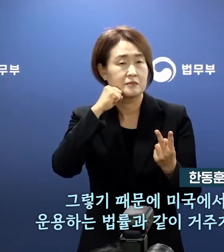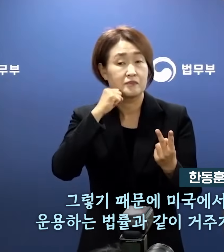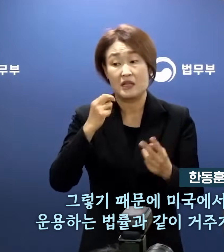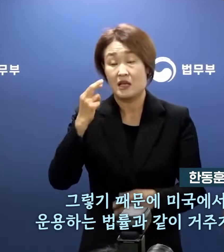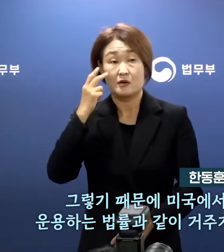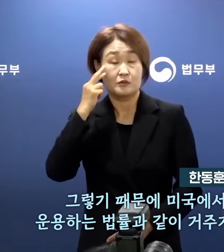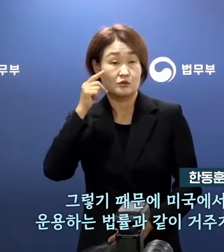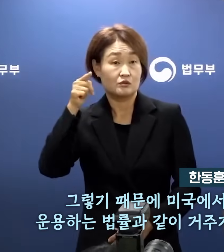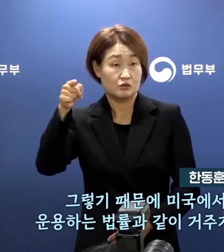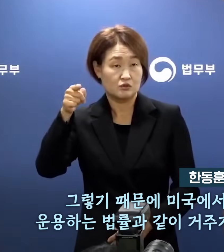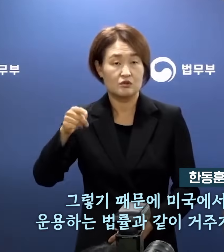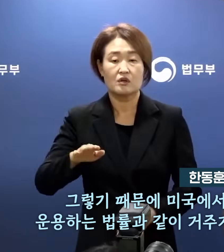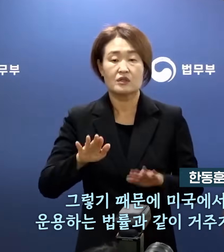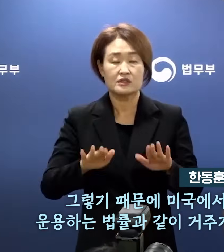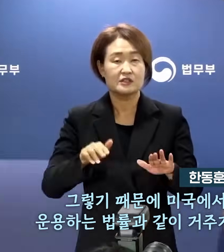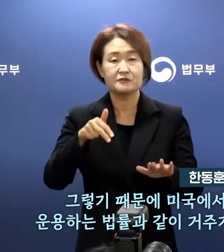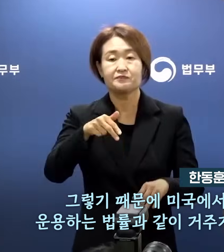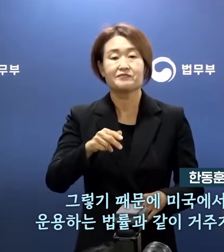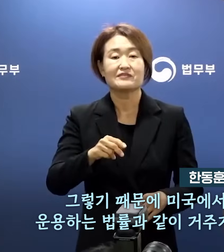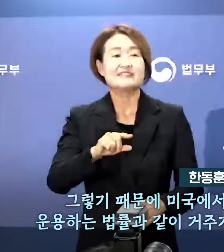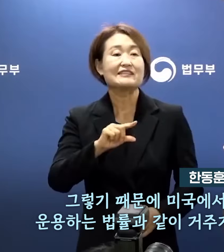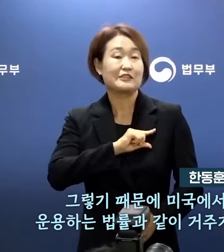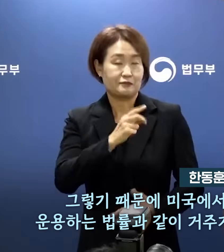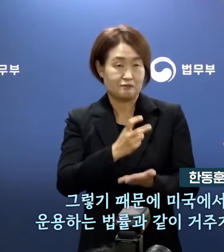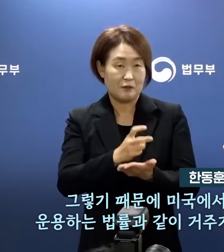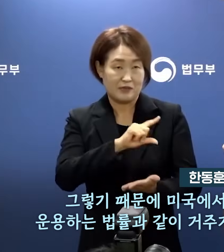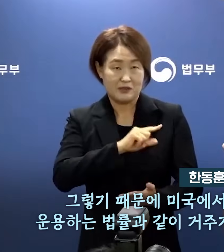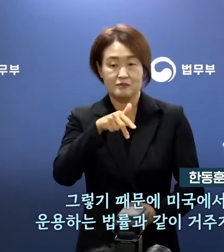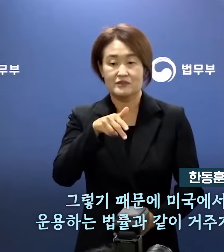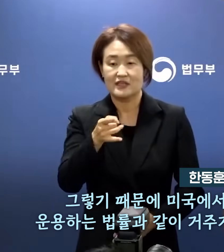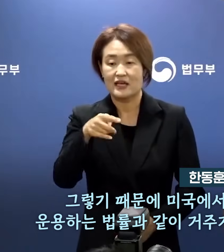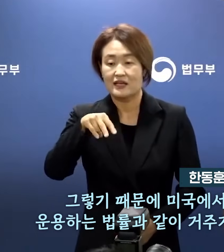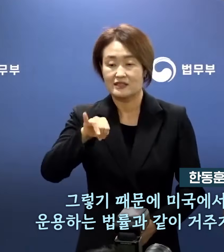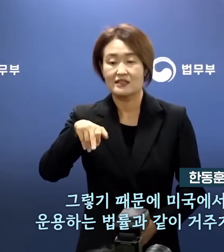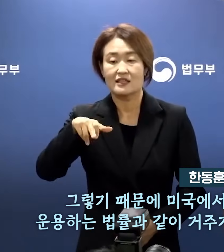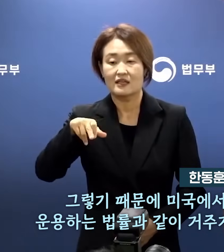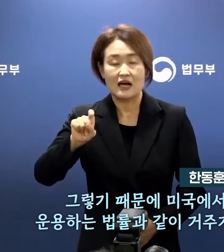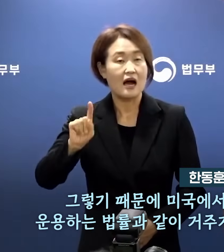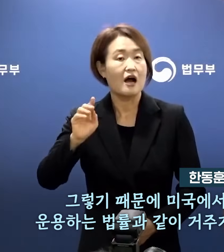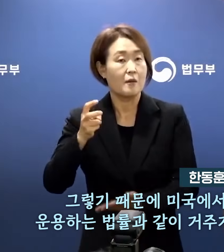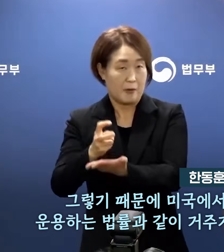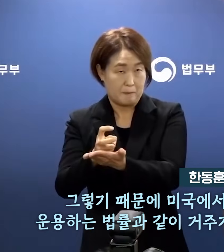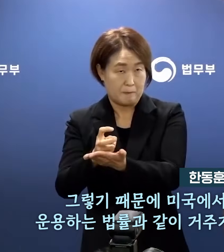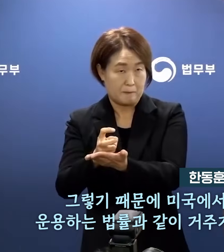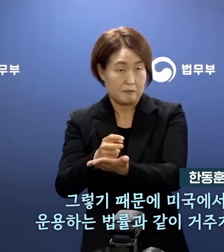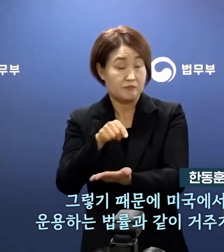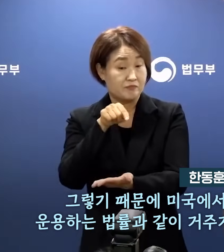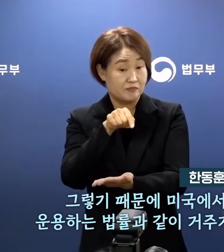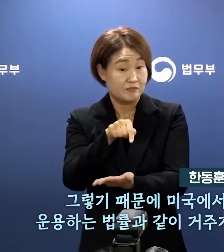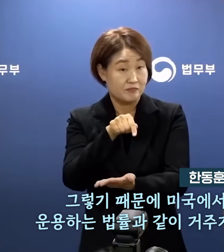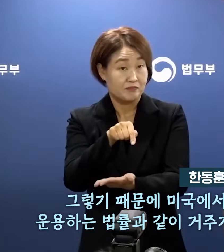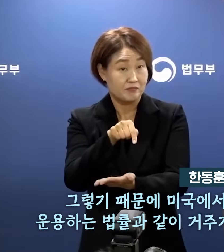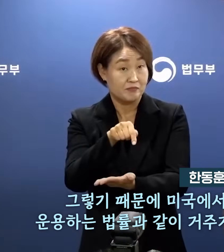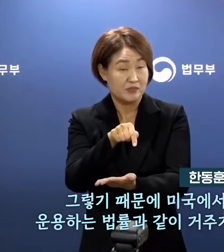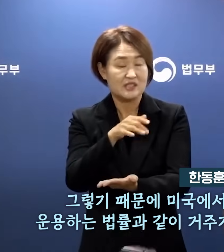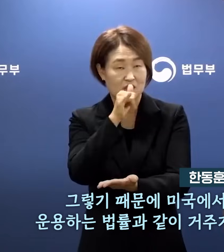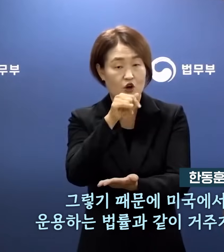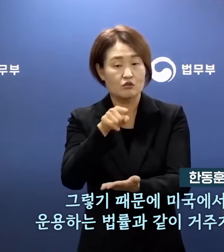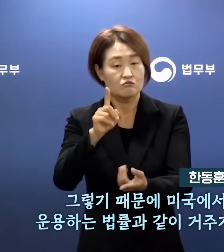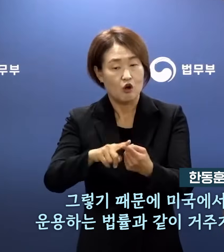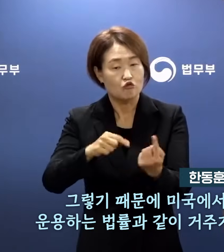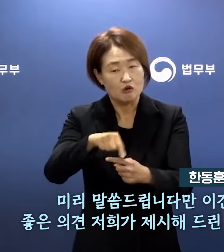미국에서도 여러 주에서 제시카법을 운용하는 것과 하면 같이 거주지 지정 방식도 병행하고